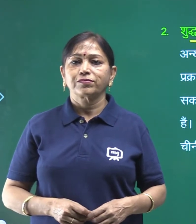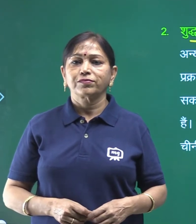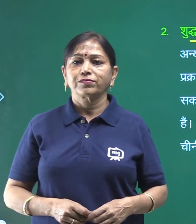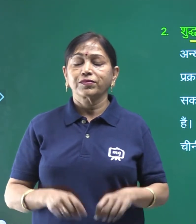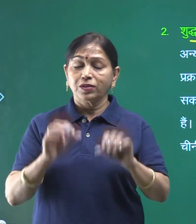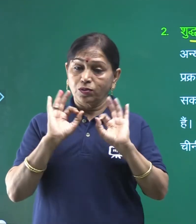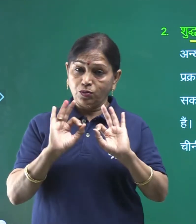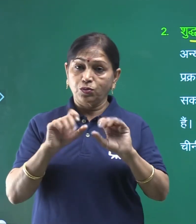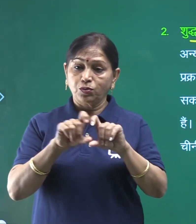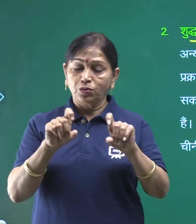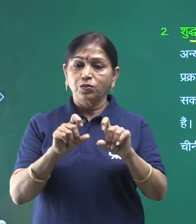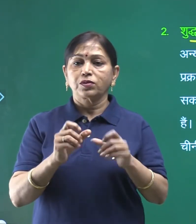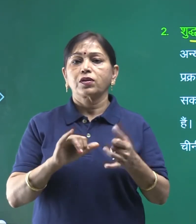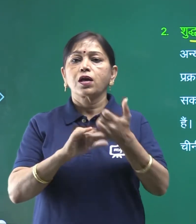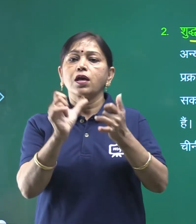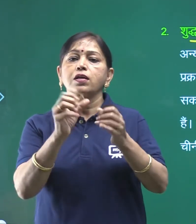शुद्ध पदार्थ